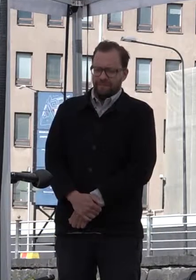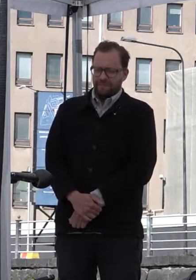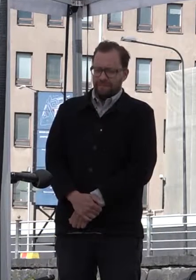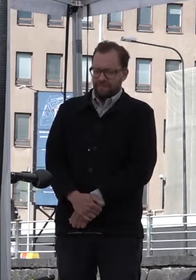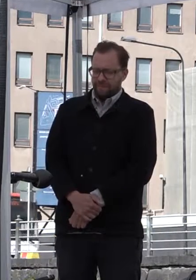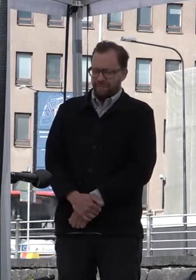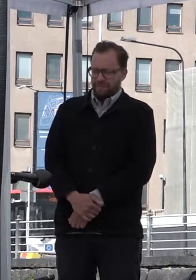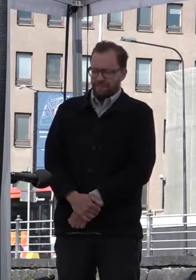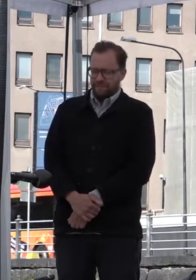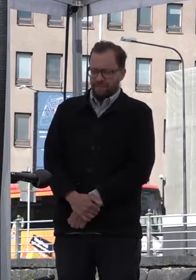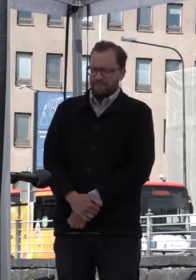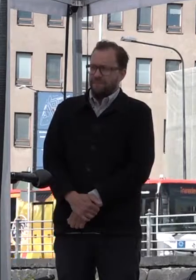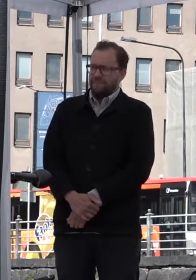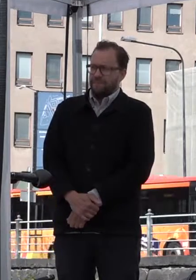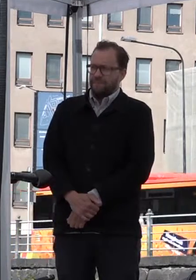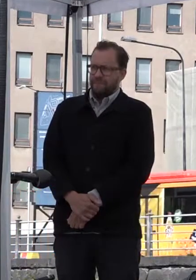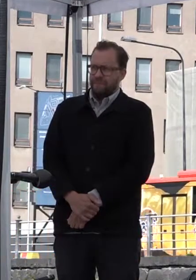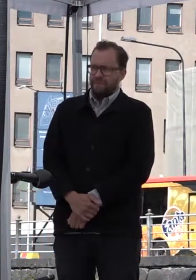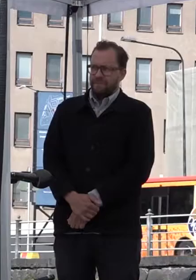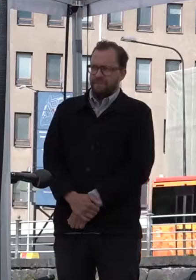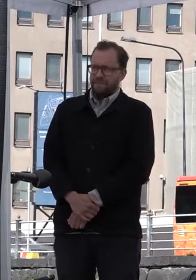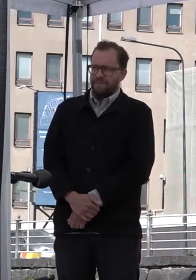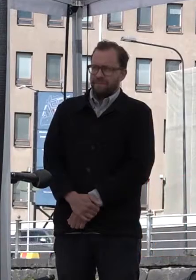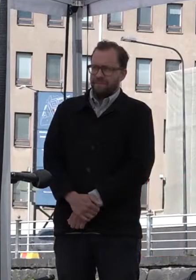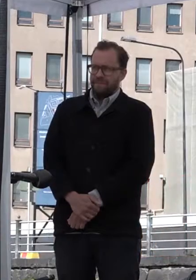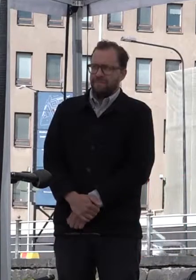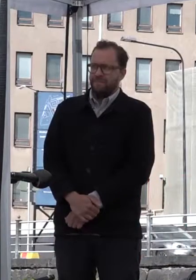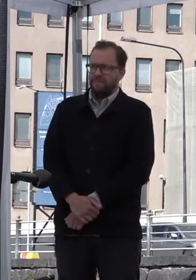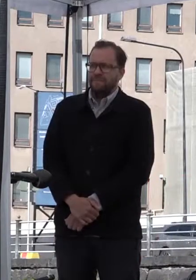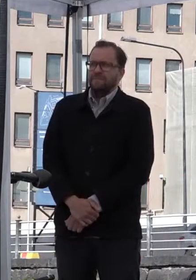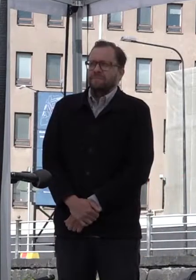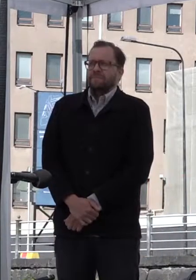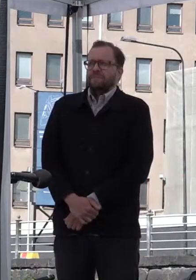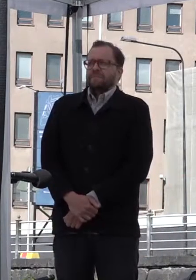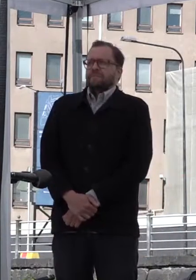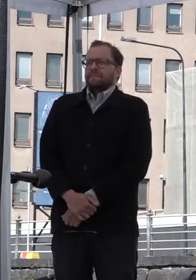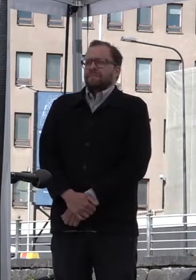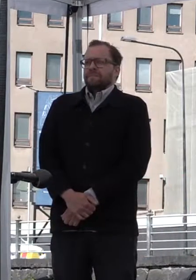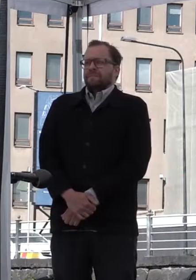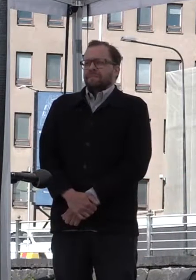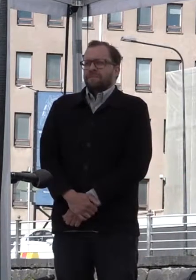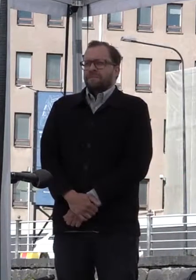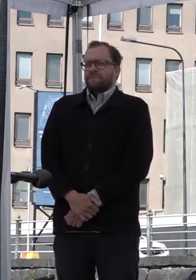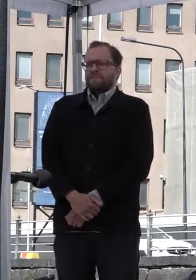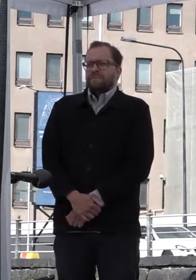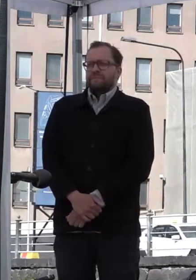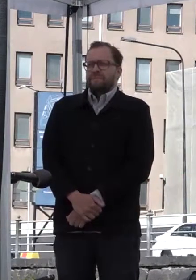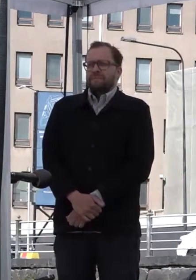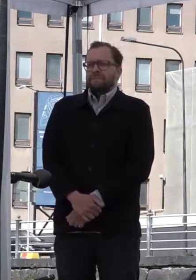että onneksi meillä on kunnalliset vammaisneuvostot, todennäköisesti tulevaisuudessa vielä maakunnalliset neuvostot.